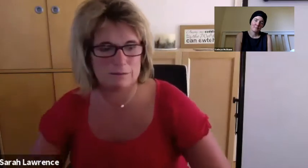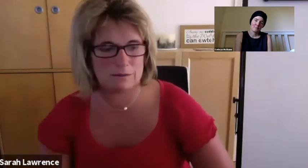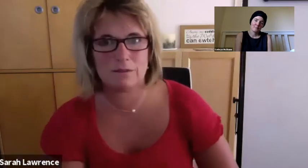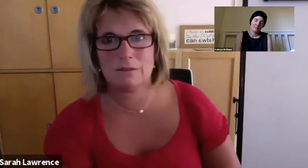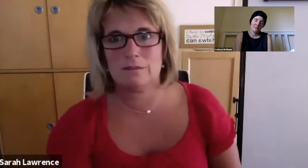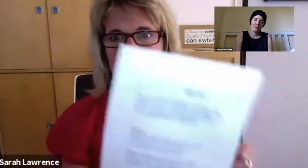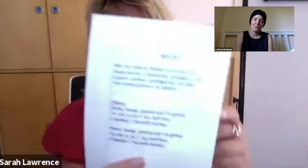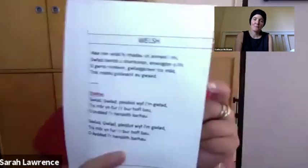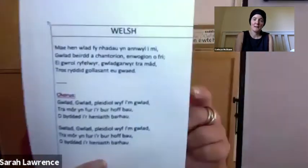And then hoff by.